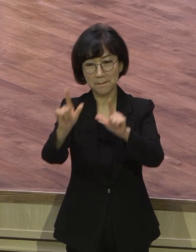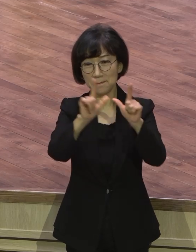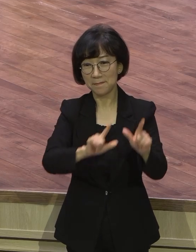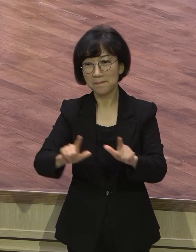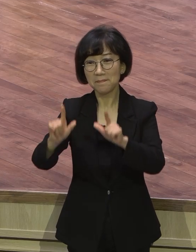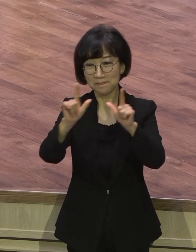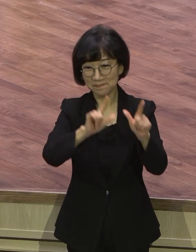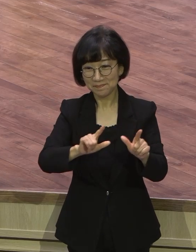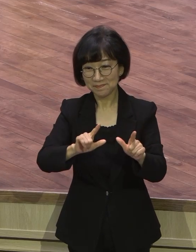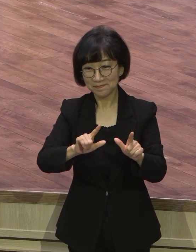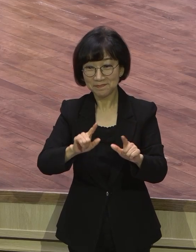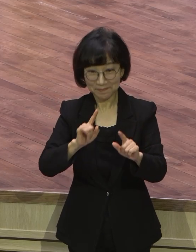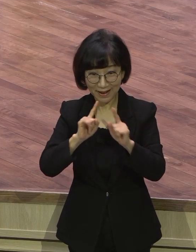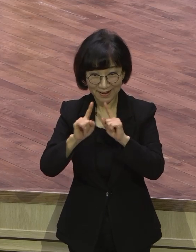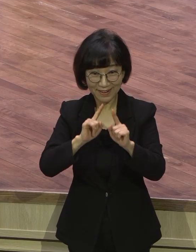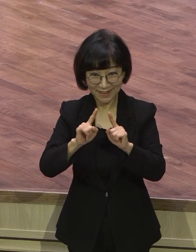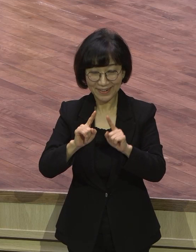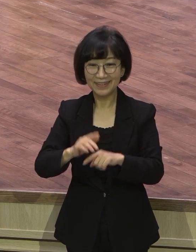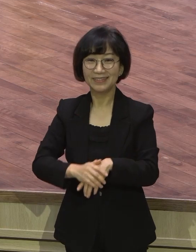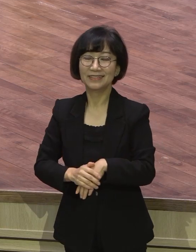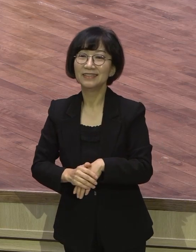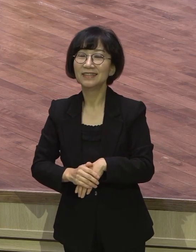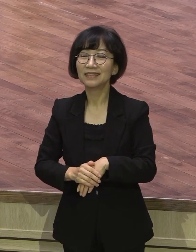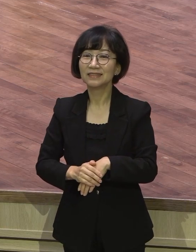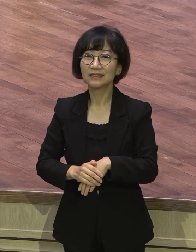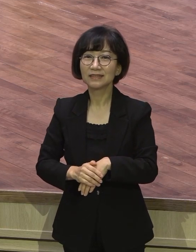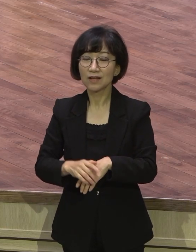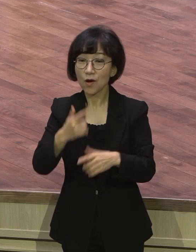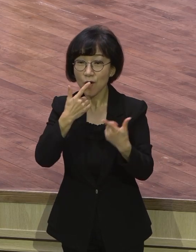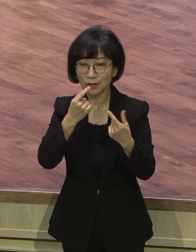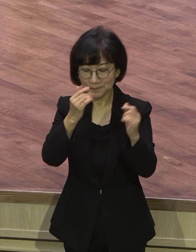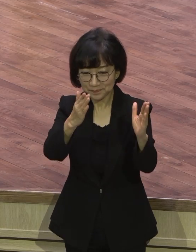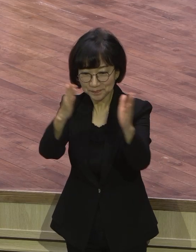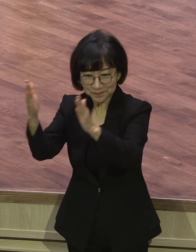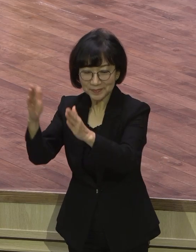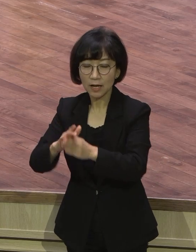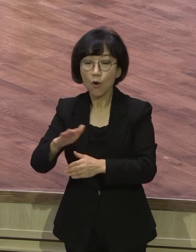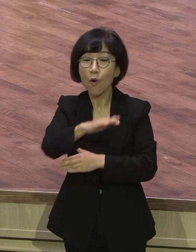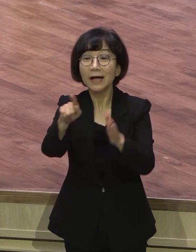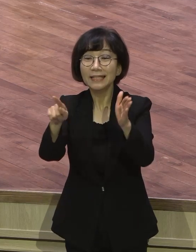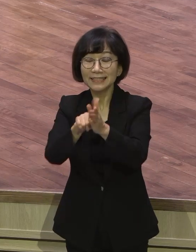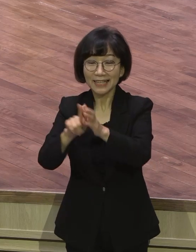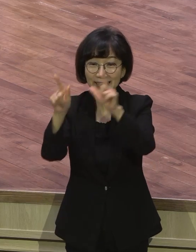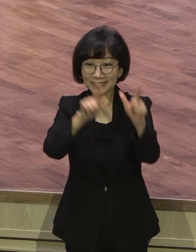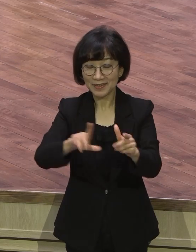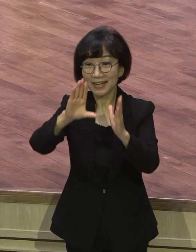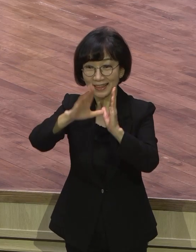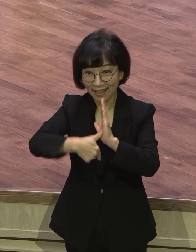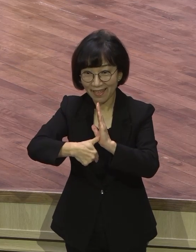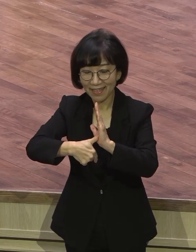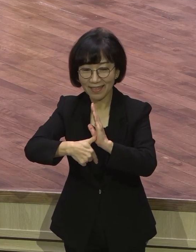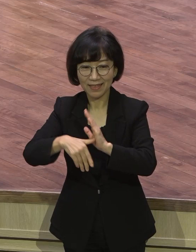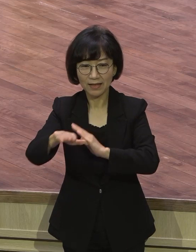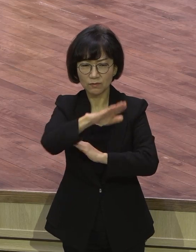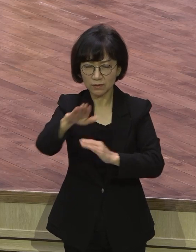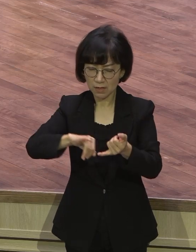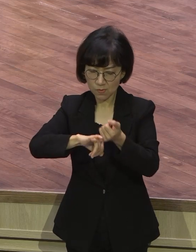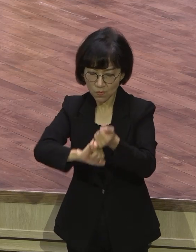말을 하는 것입니다. 우리가 향상을 하면서도 가지고 있어야 할 중요한